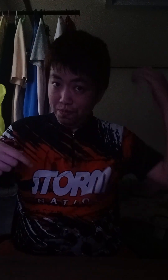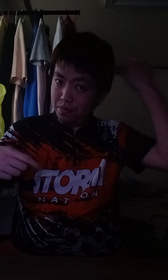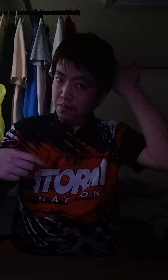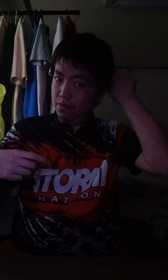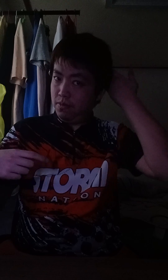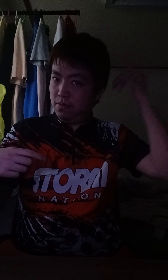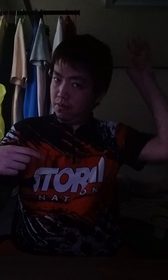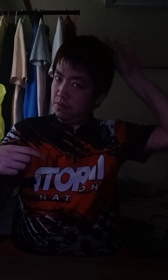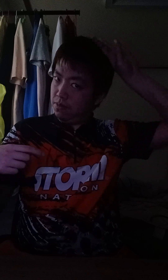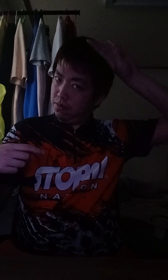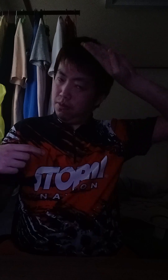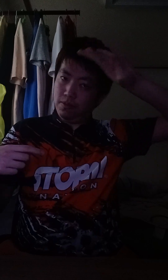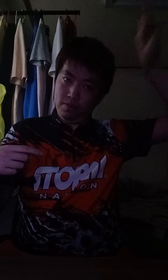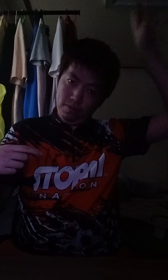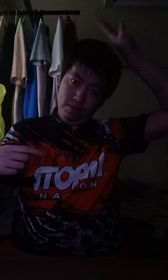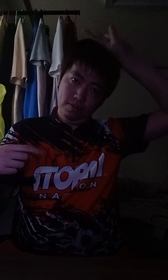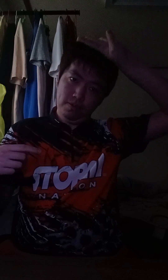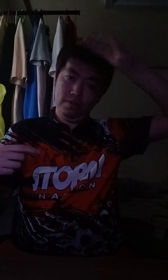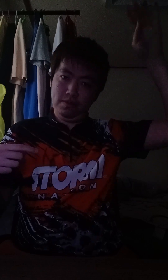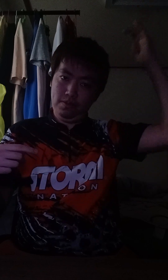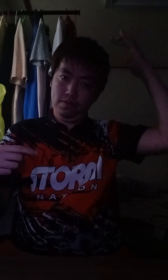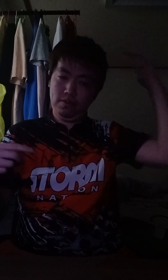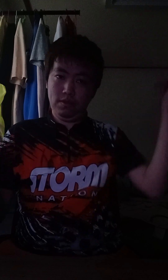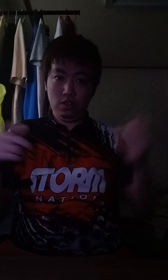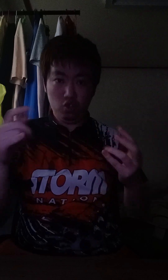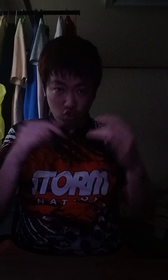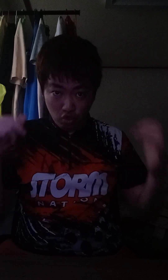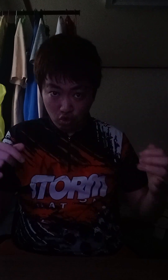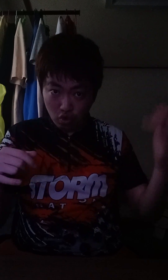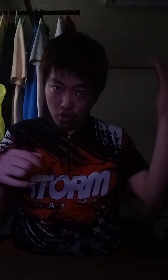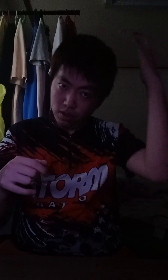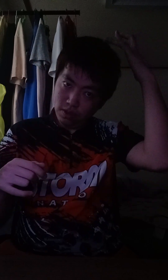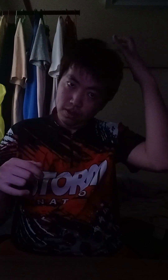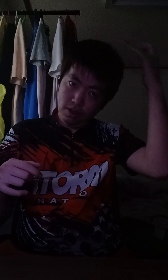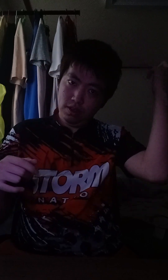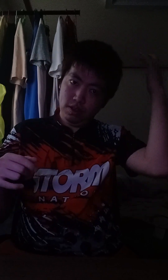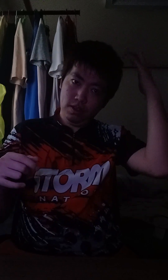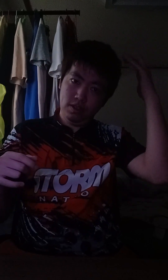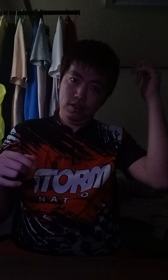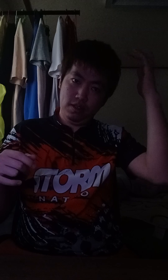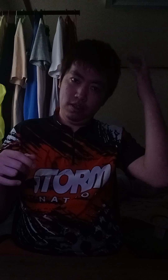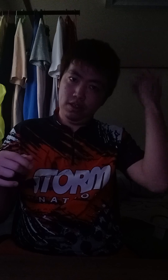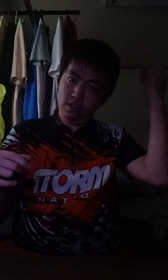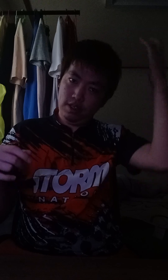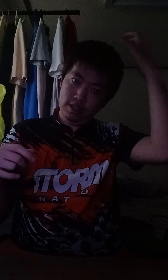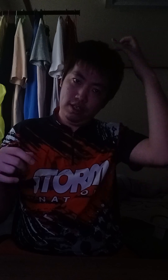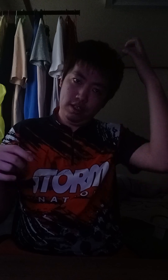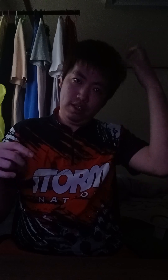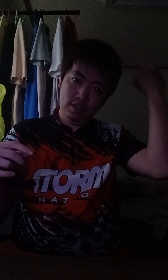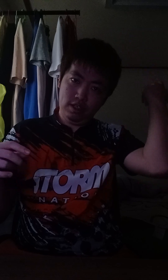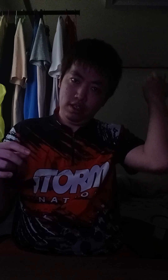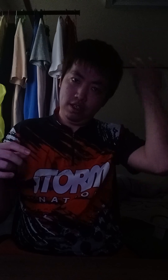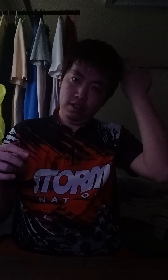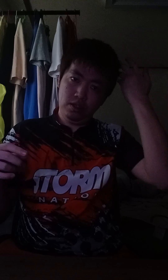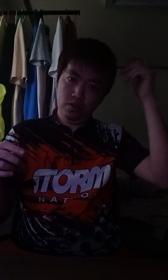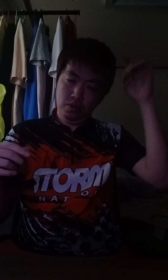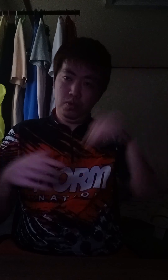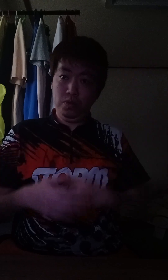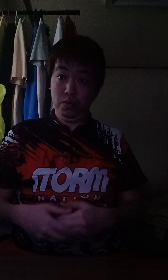몸이 불편해도 충분히 멋있을 수 있다며 당당히 자신의 매력을 드러내기 시작한 장애인들. 그동안